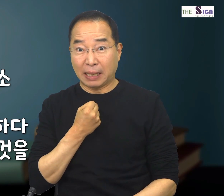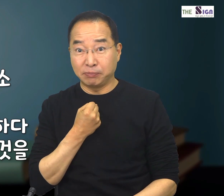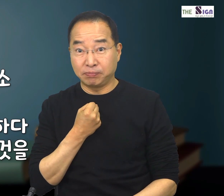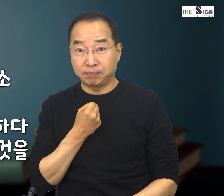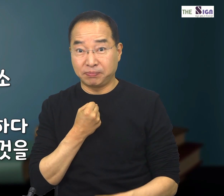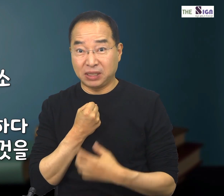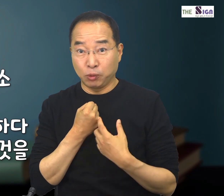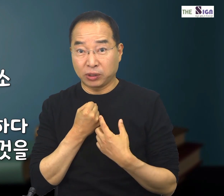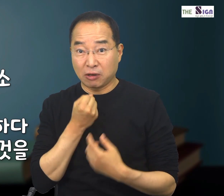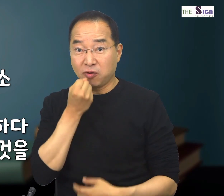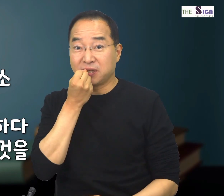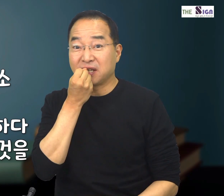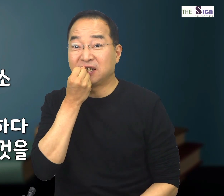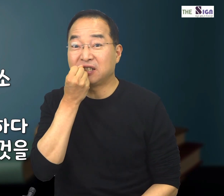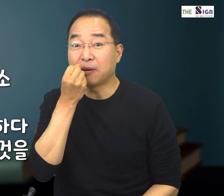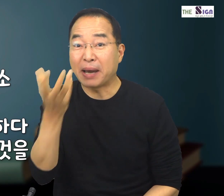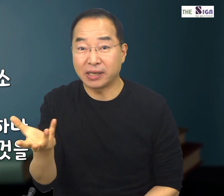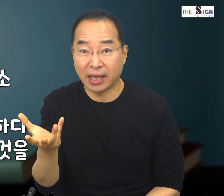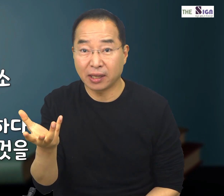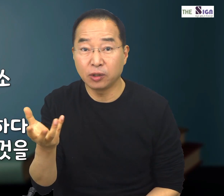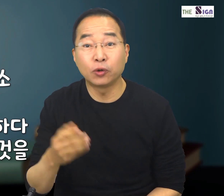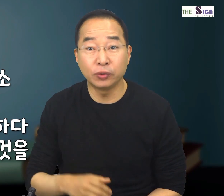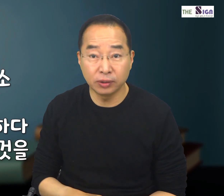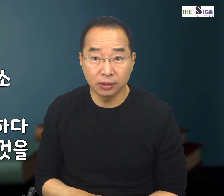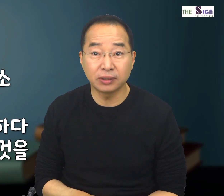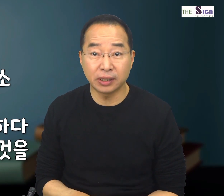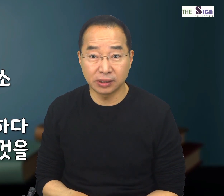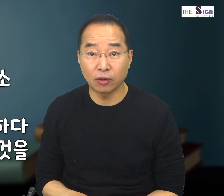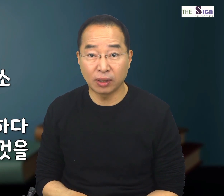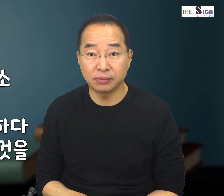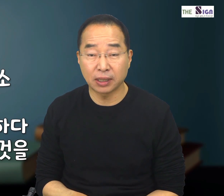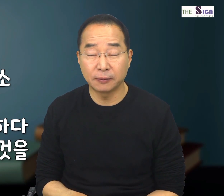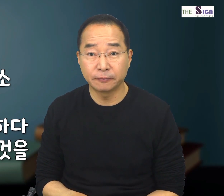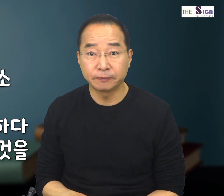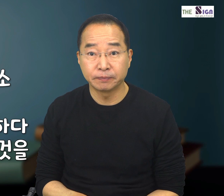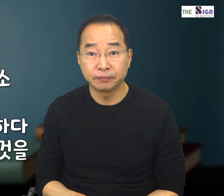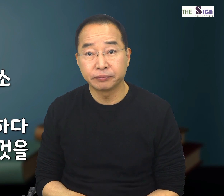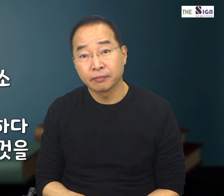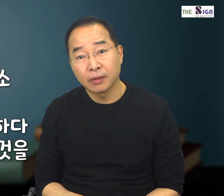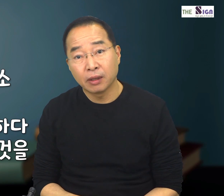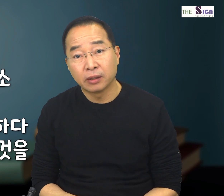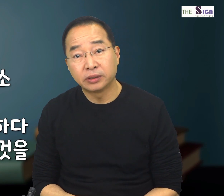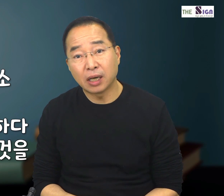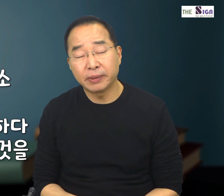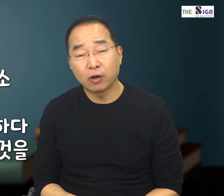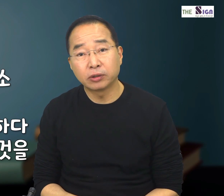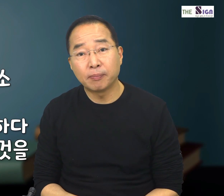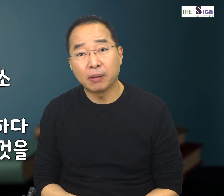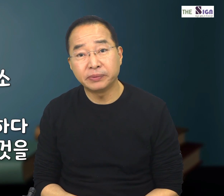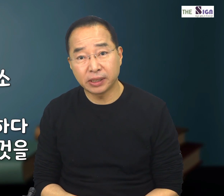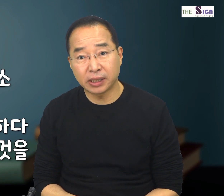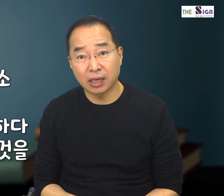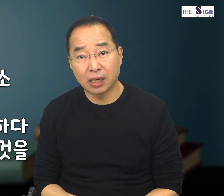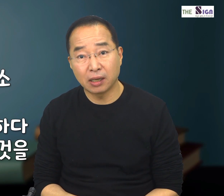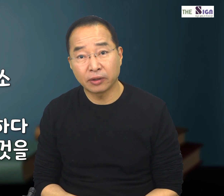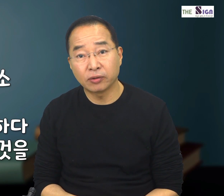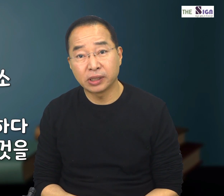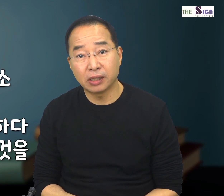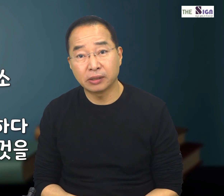담지 못하고 이제 드디어 말을 해. 이런 데 사용합니다. 그 다음에 어떤 범죄자가